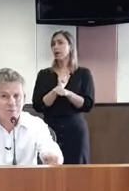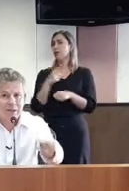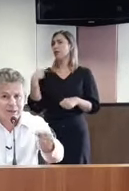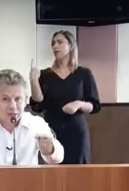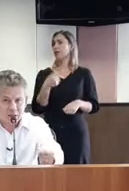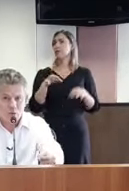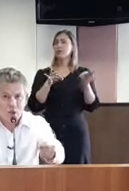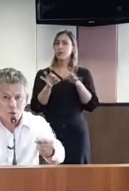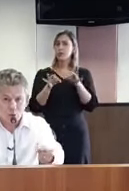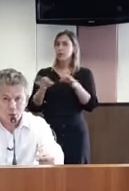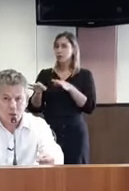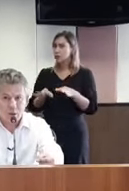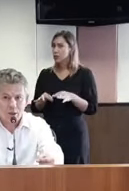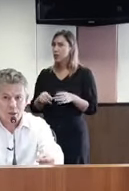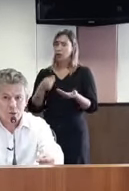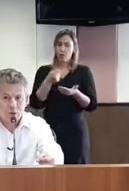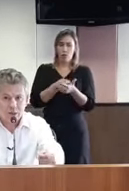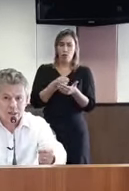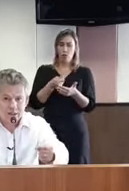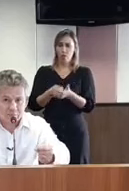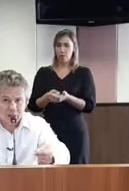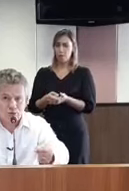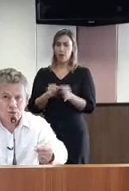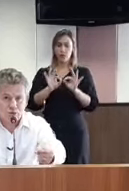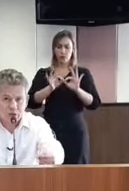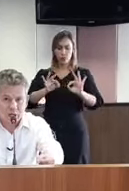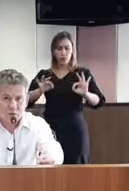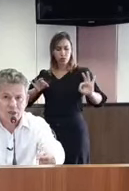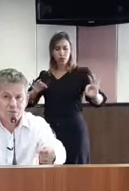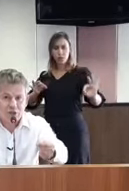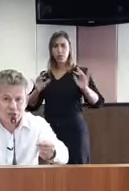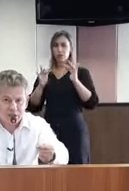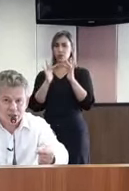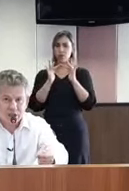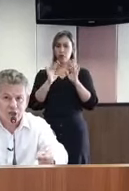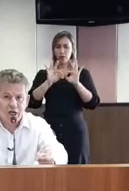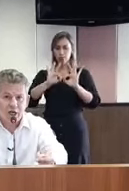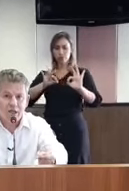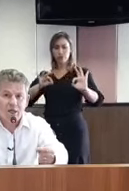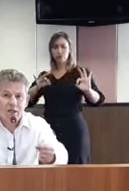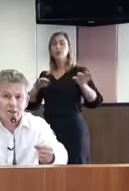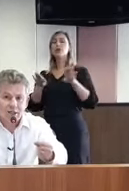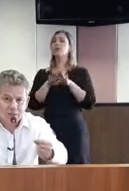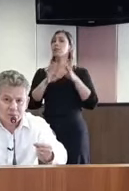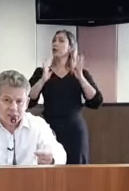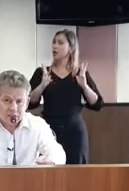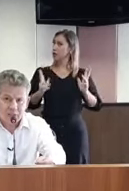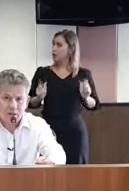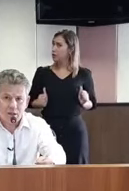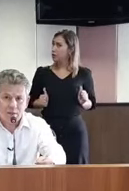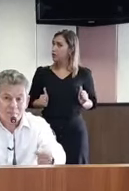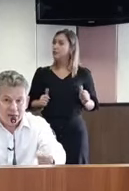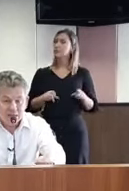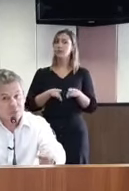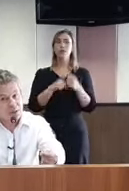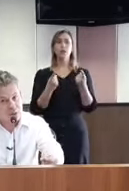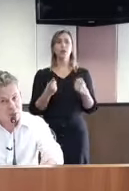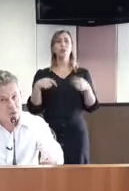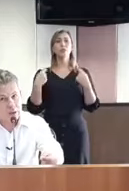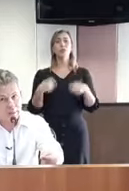precisamos manter o rigor do distanciamento social, das medidas de higiene, de asepsia,